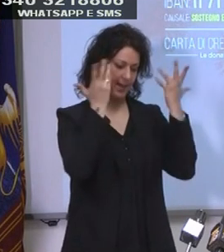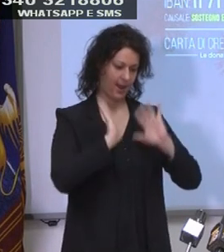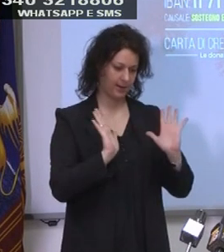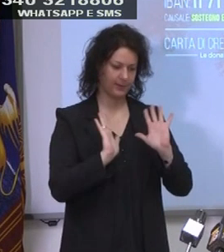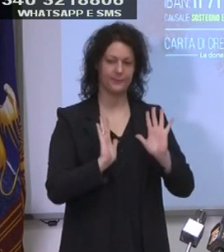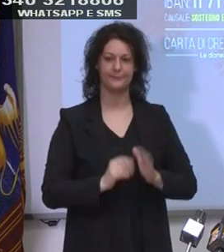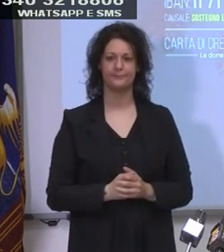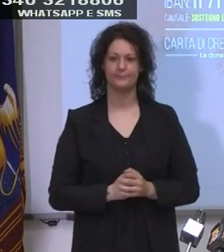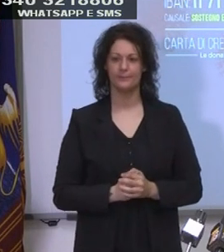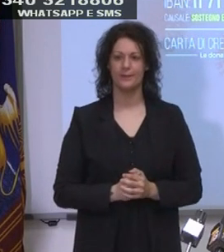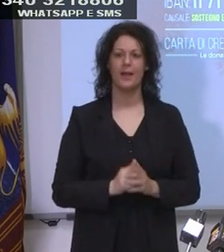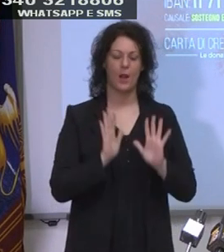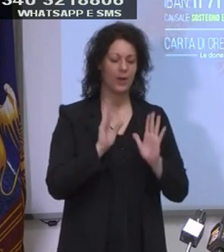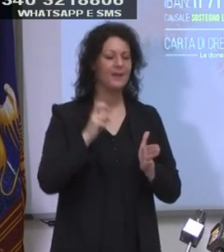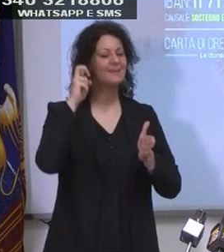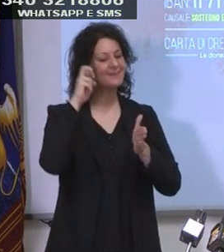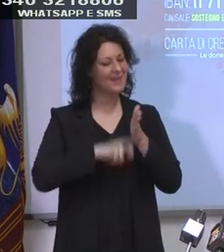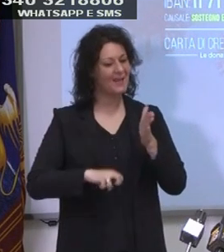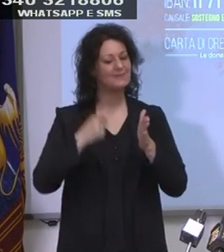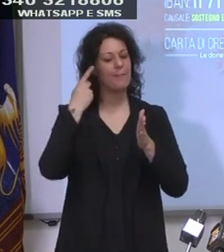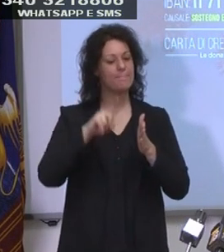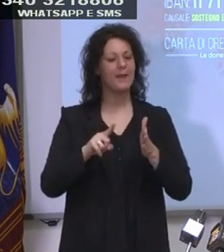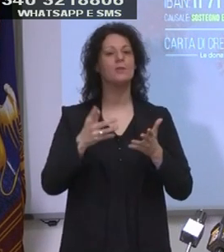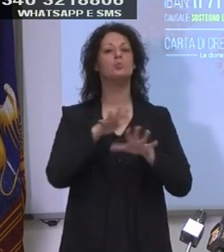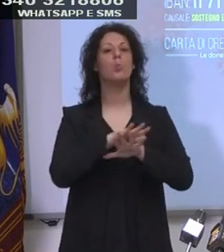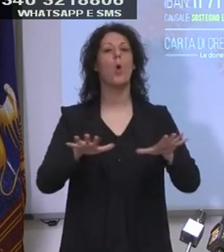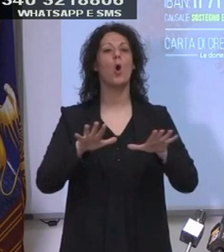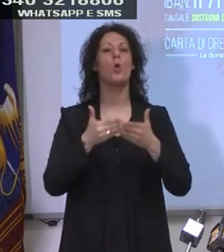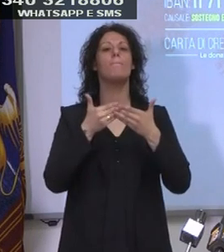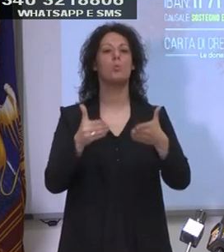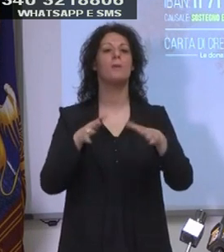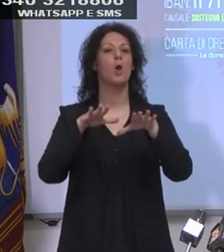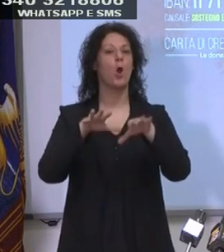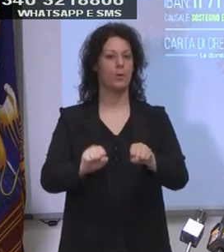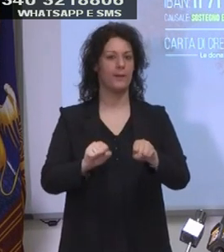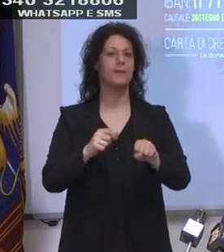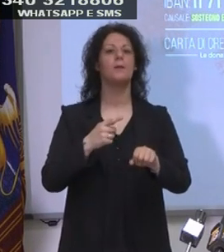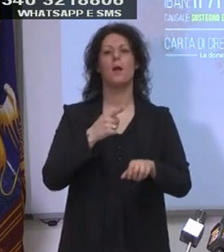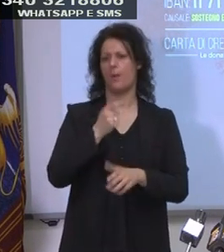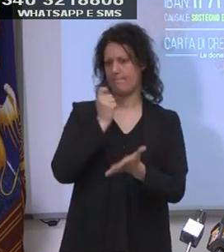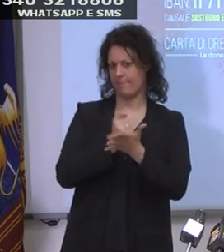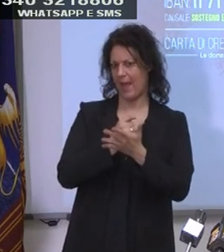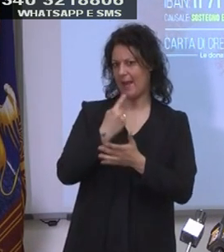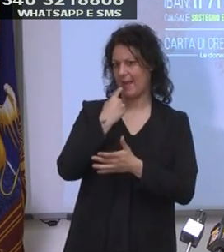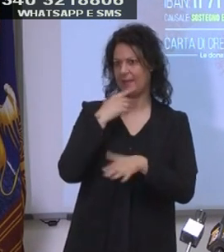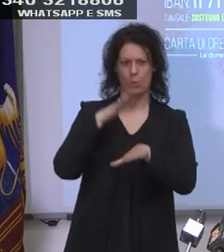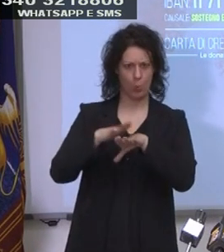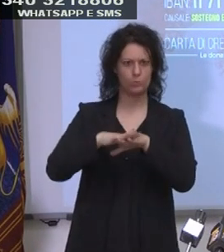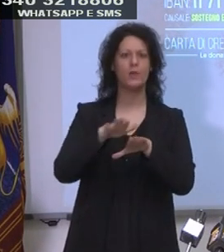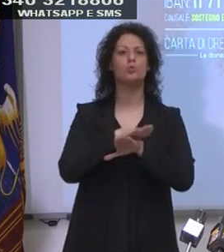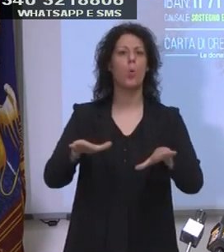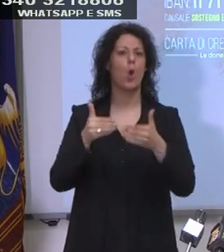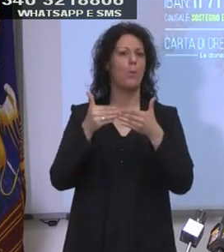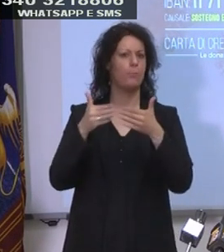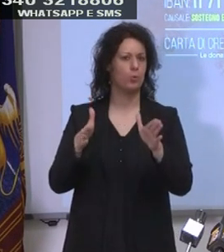mi scuso. Dunque, la tassa di occupazione del suolo per quanto riguarda... Che pagano tutti coloro che hanno un suolo pubblico? Nel momento